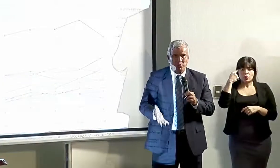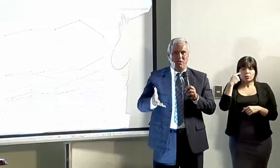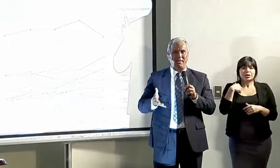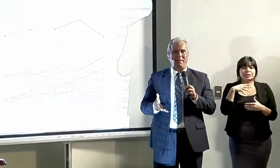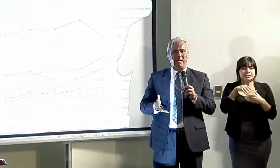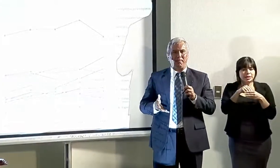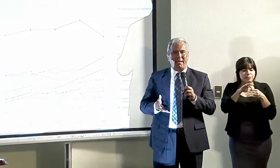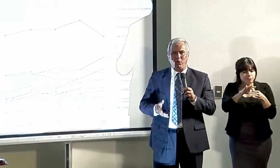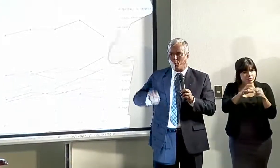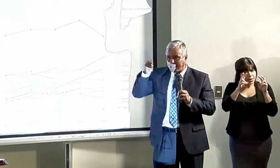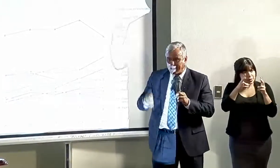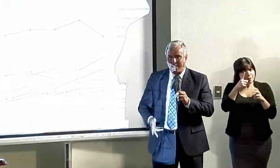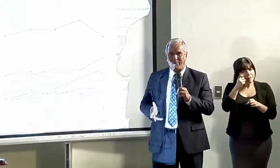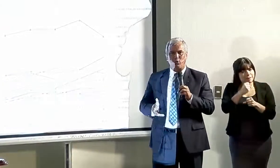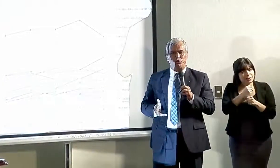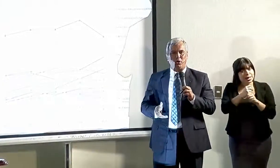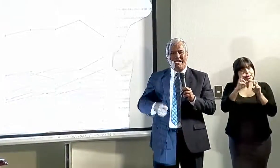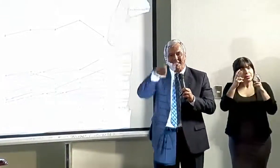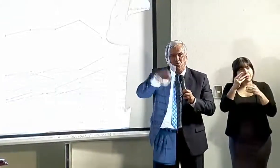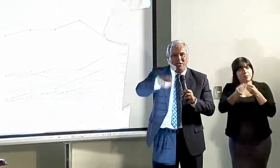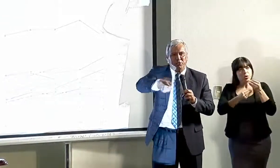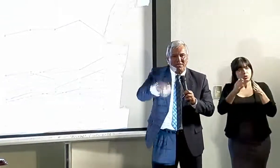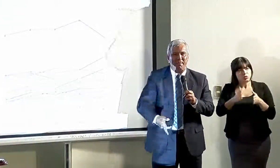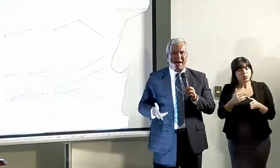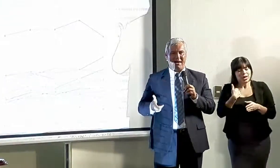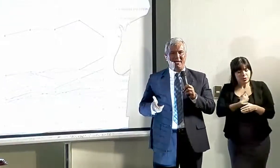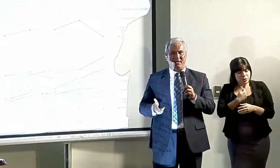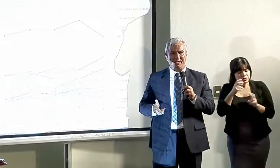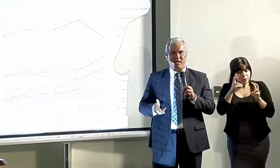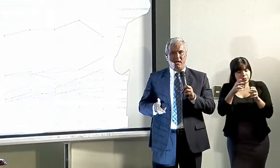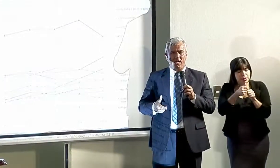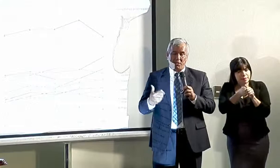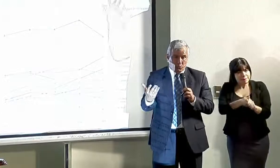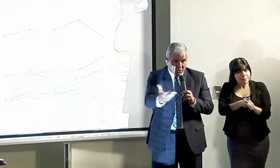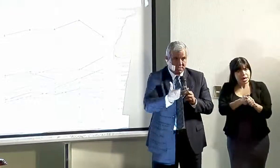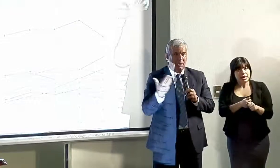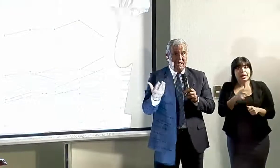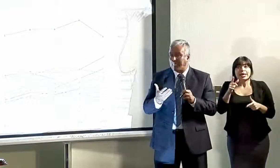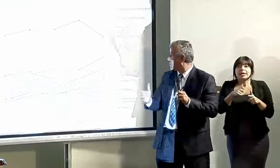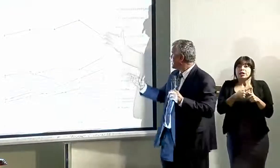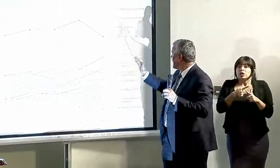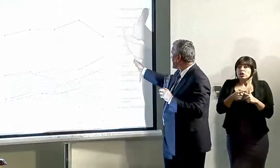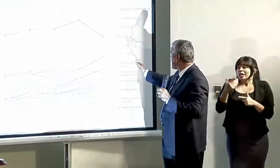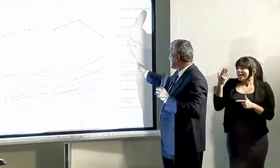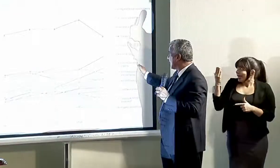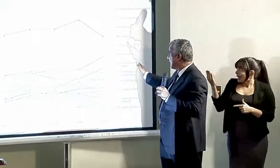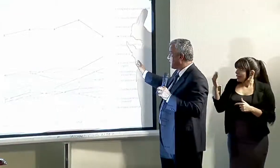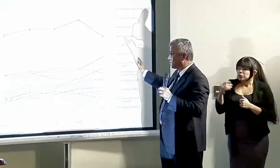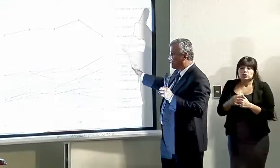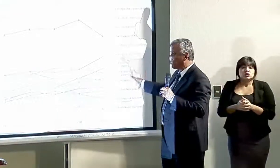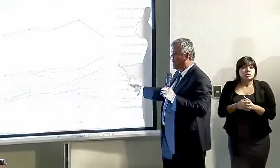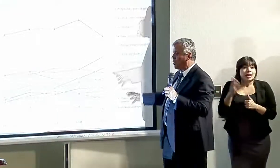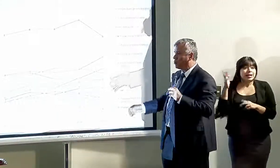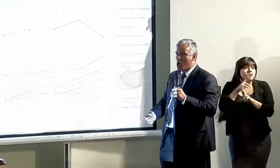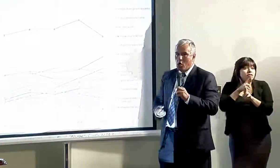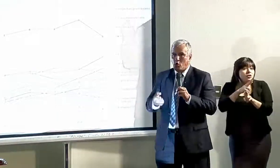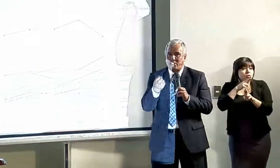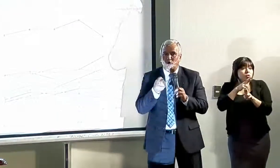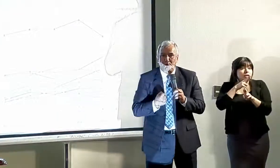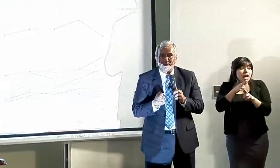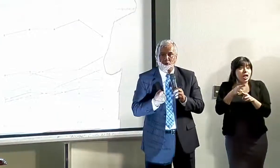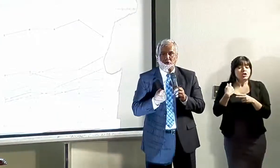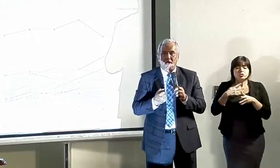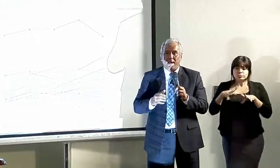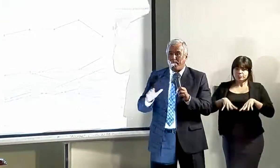estamos con el tema del empleo y con el tema de la producción. Ese es nuestro tema. Y entonces, estos resultados